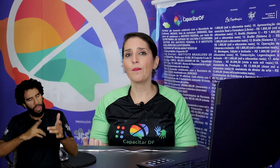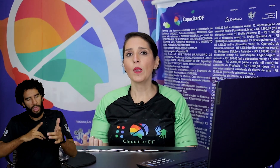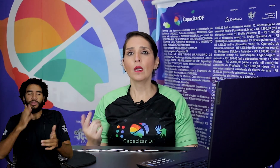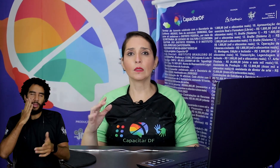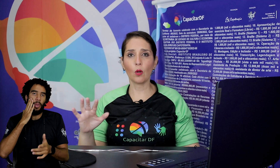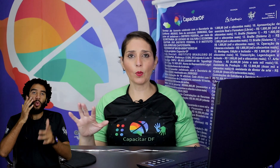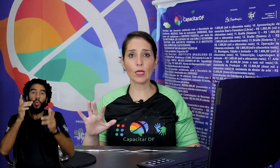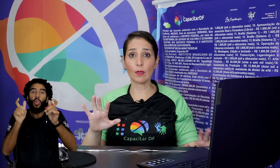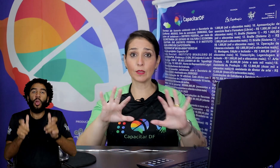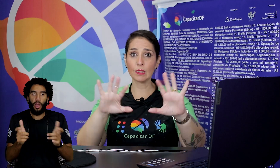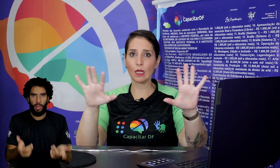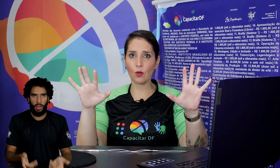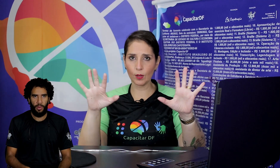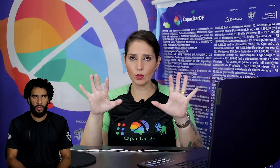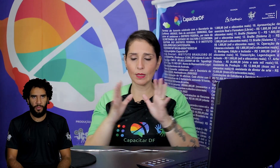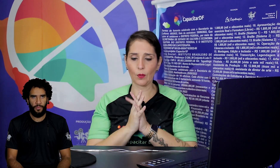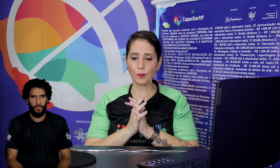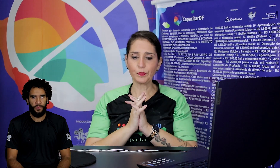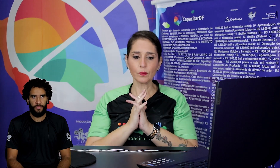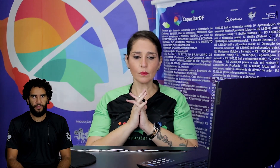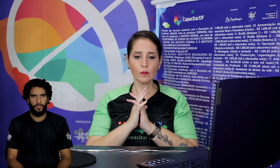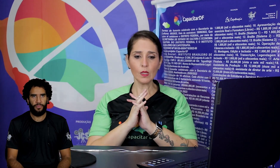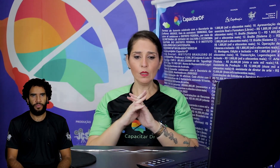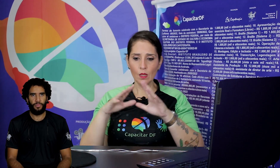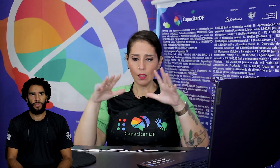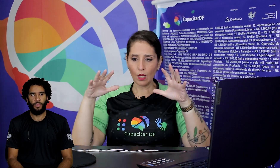lugar. Então, por exemplo, vocês terem uma noção.